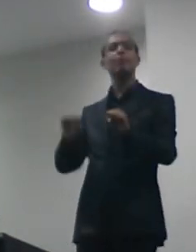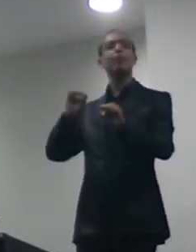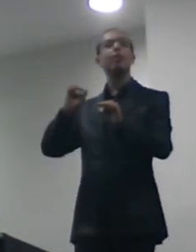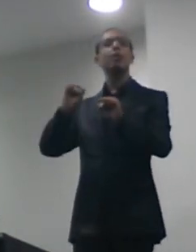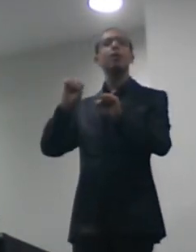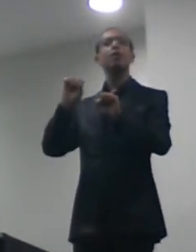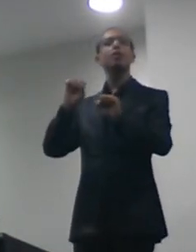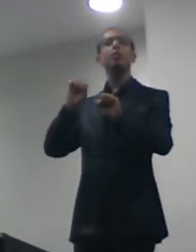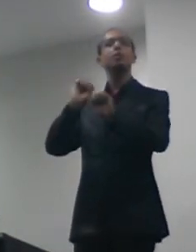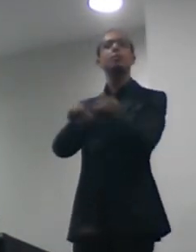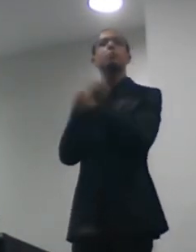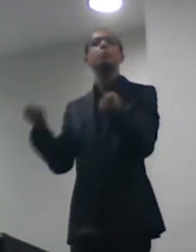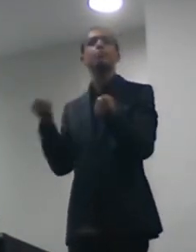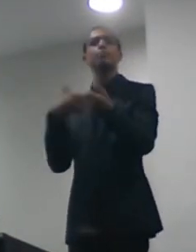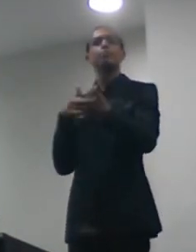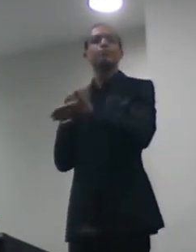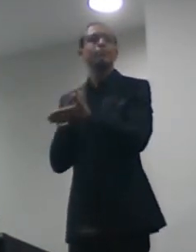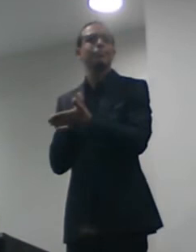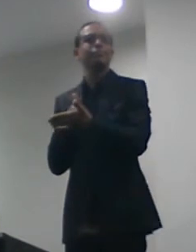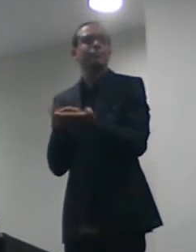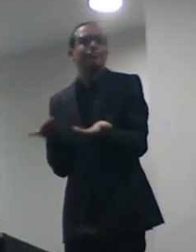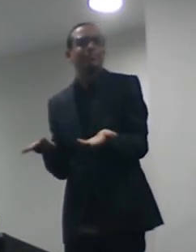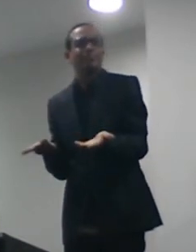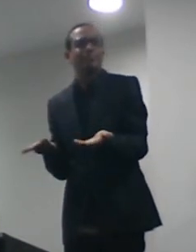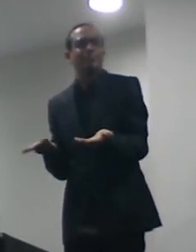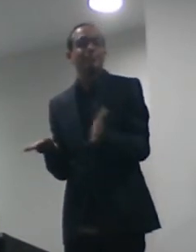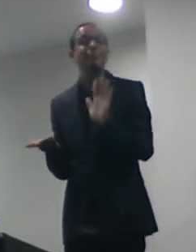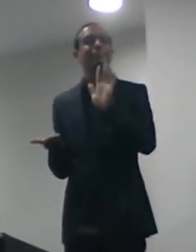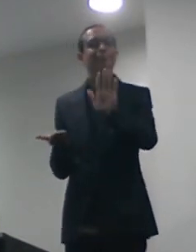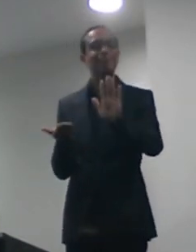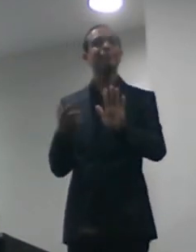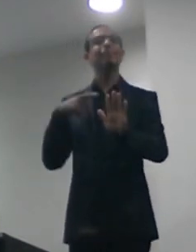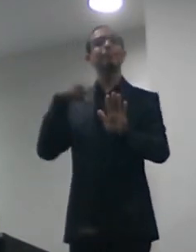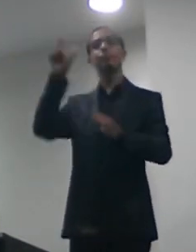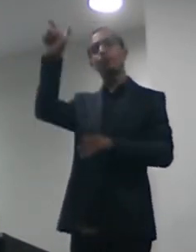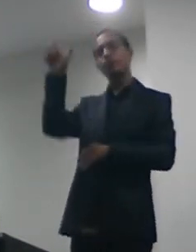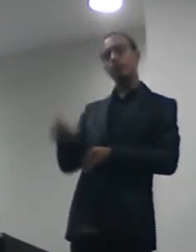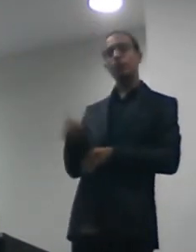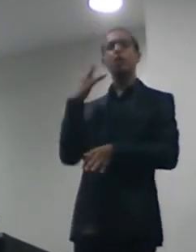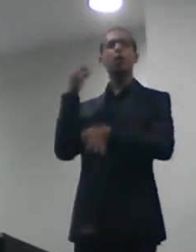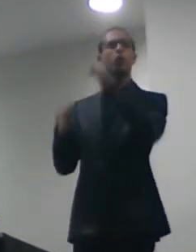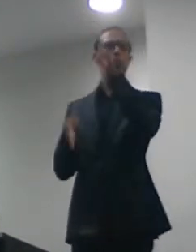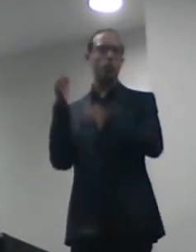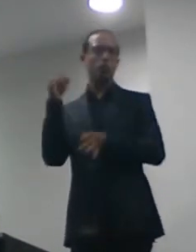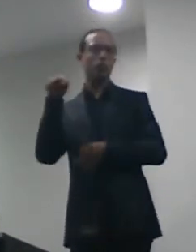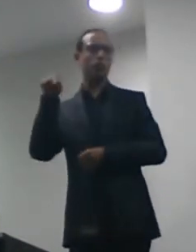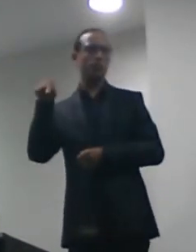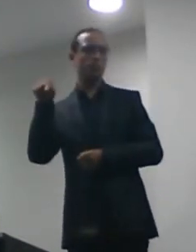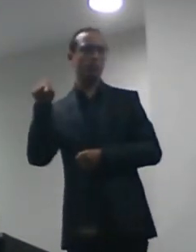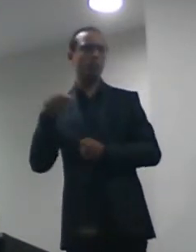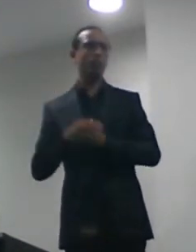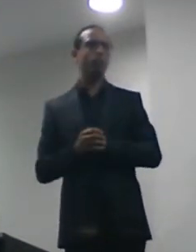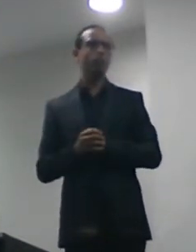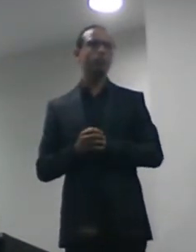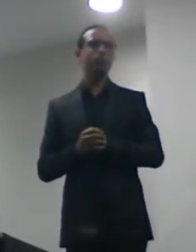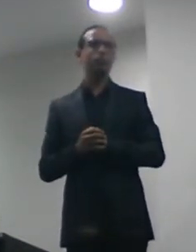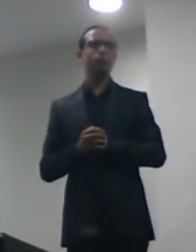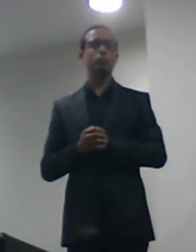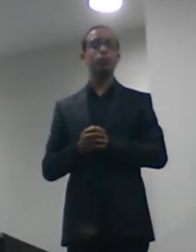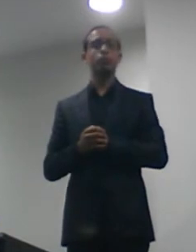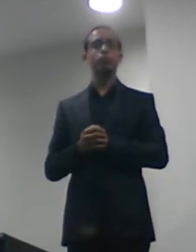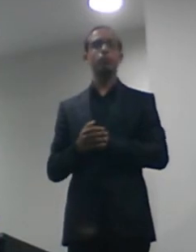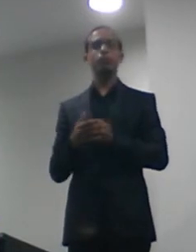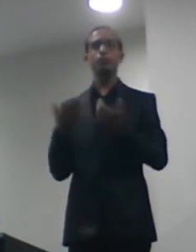permite ele ter esse acesso? E aí entra a questão dos magistrados. Eu creio que eles, como